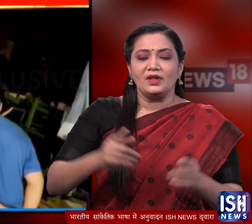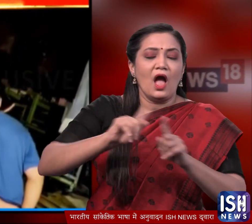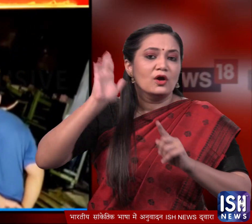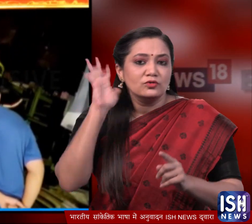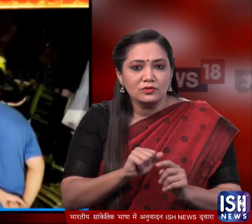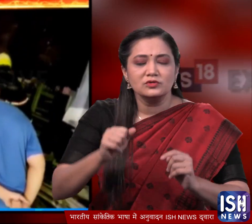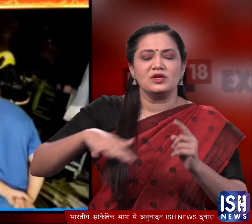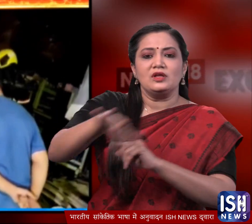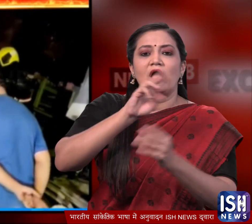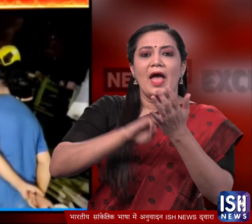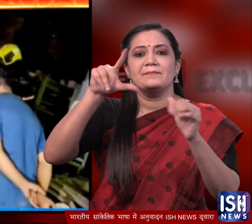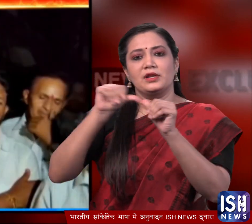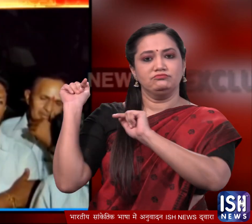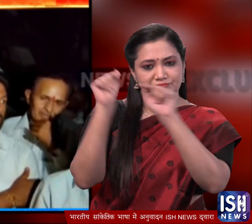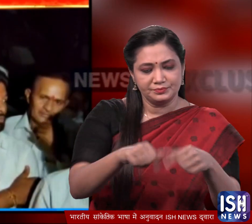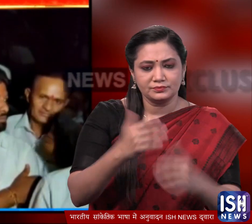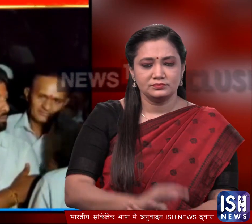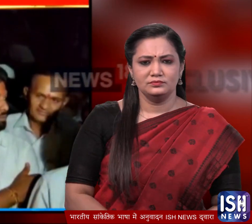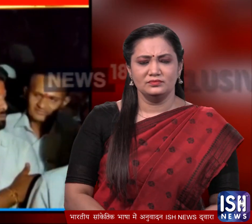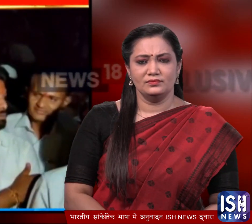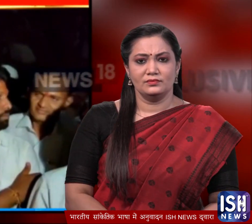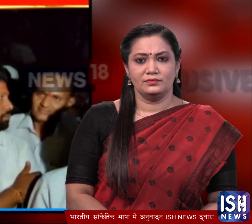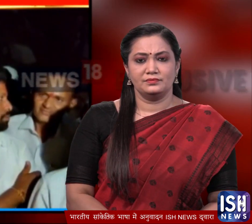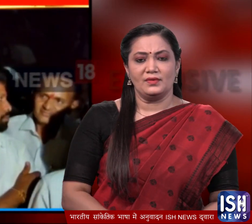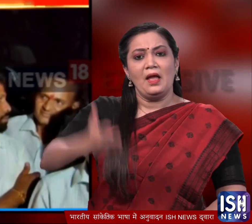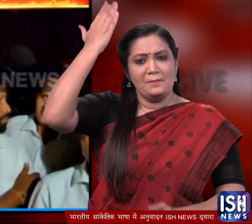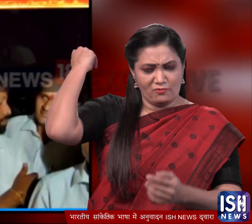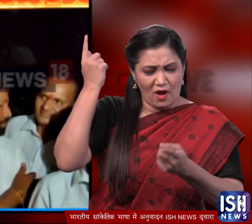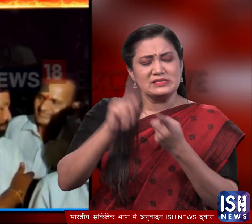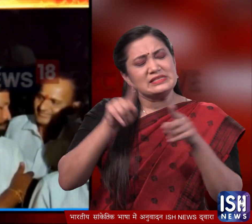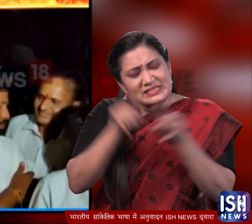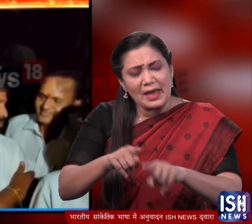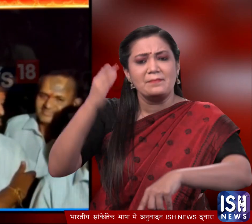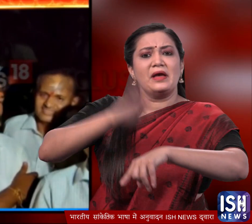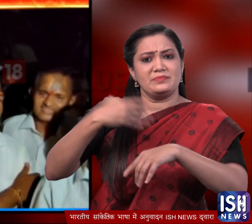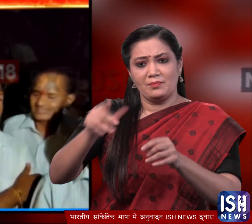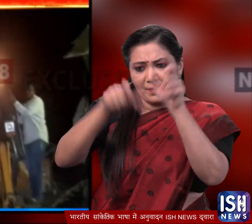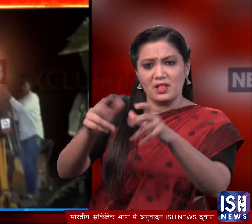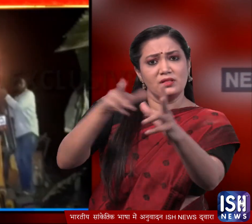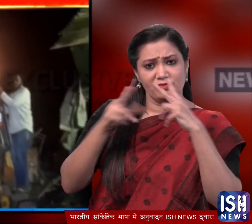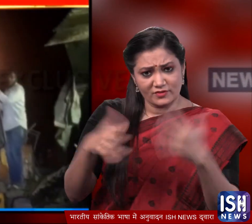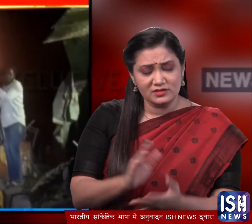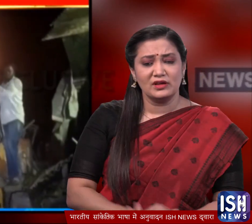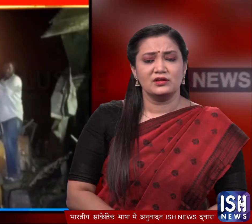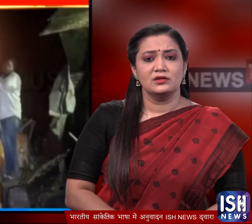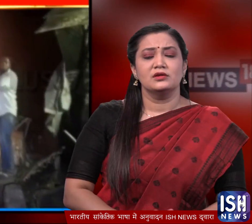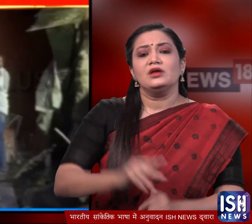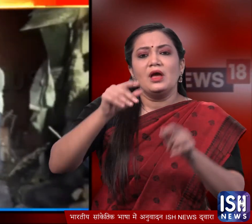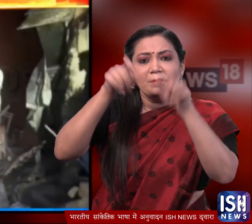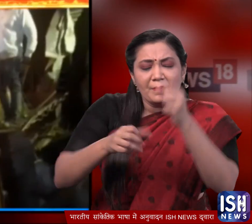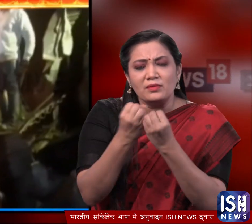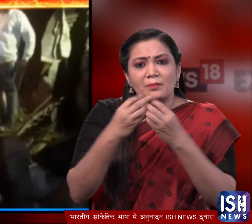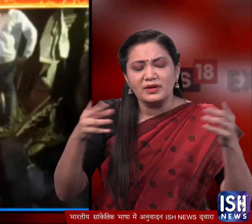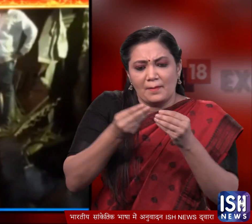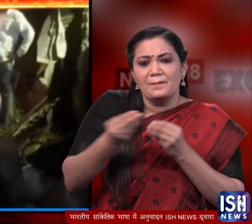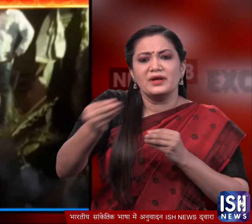की खबर मिलते ही इलाके के विधायक भी वहां पहुंचे। पहले भी यहाँ पे हादसा हुआ था, इसे यहाँ के लोग बता रहे हैं। इस हादसे के बाद वहां रहने वाले कई